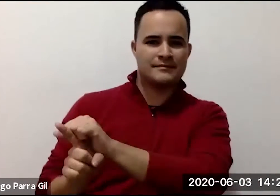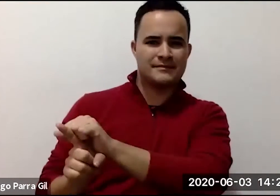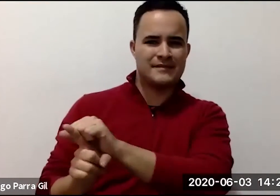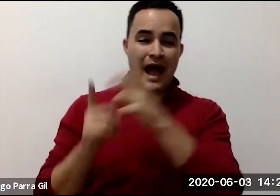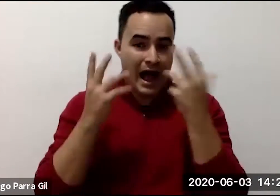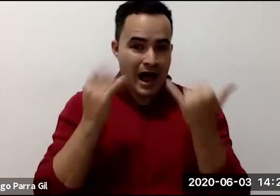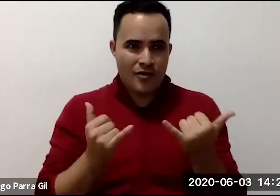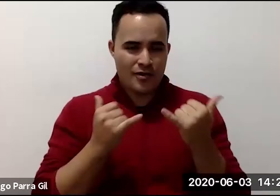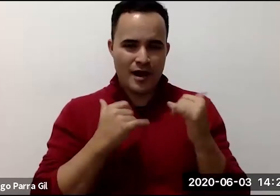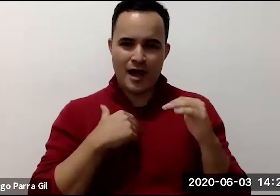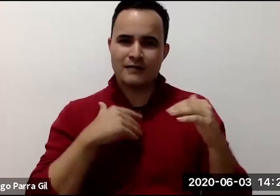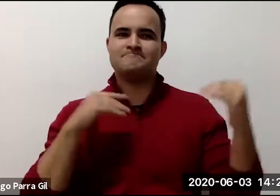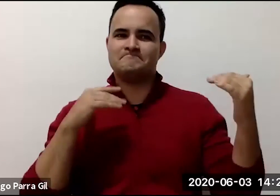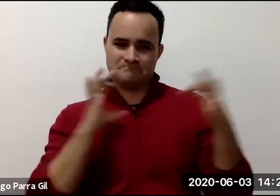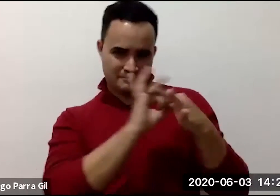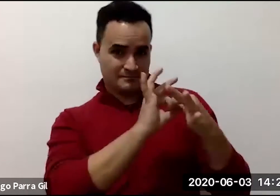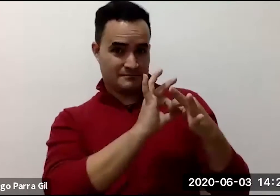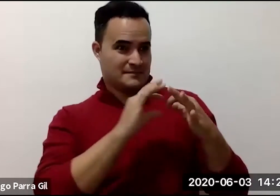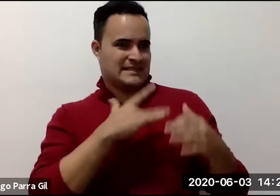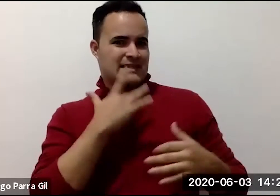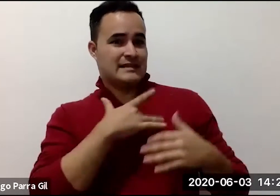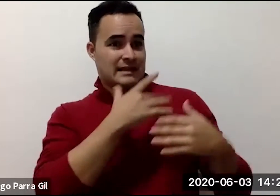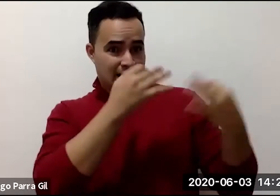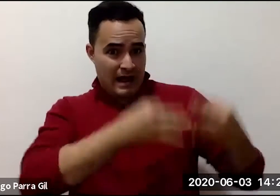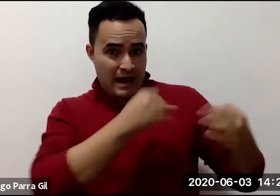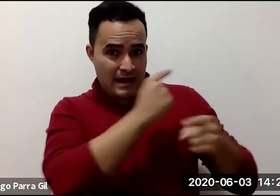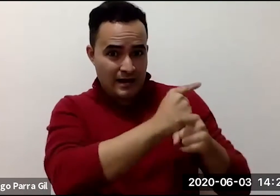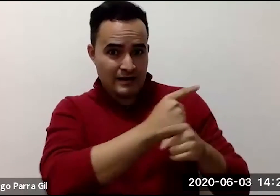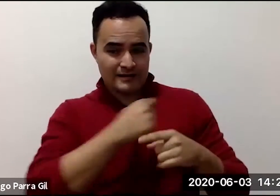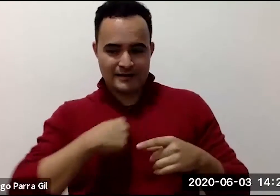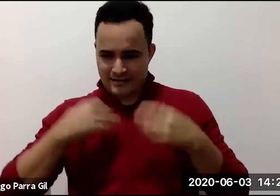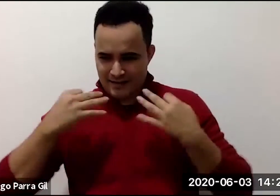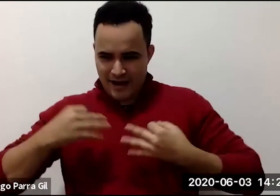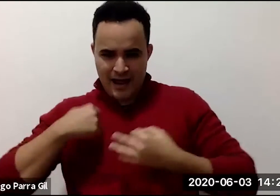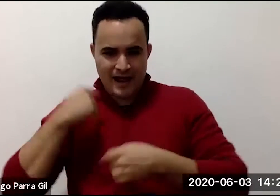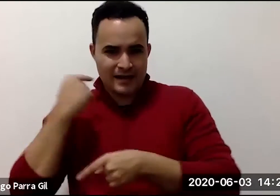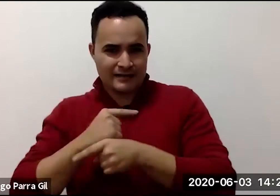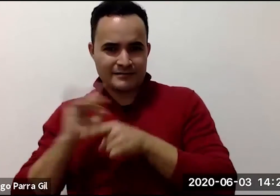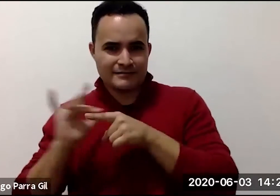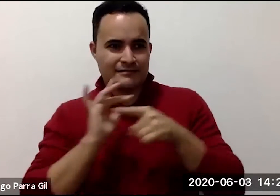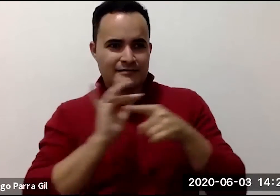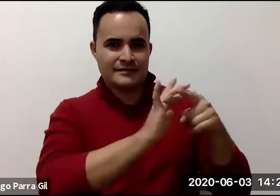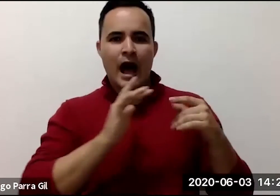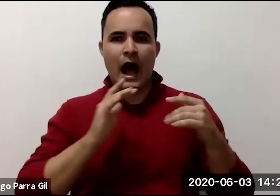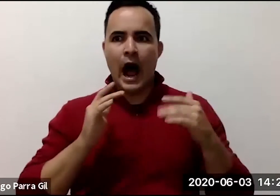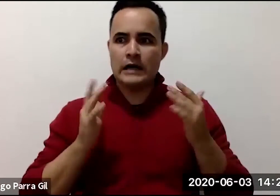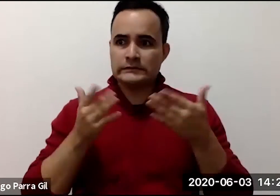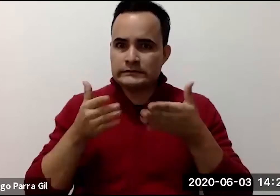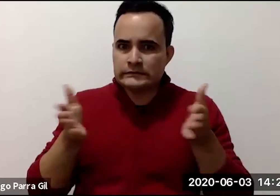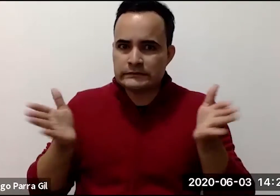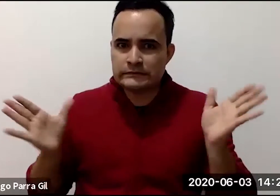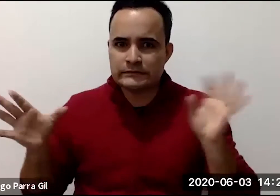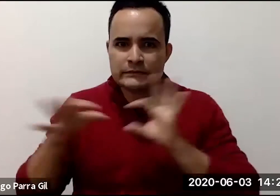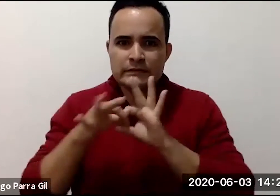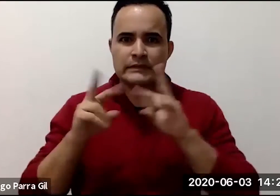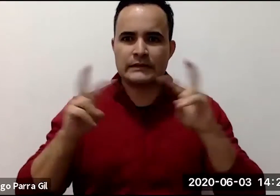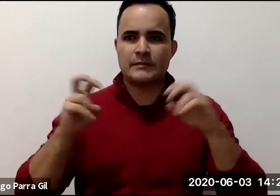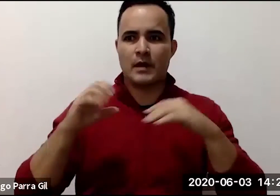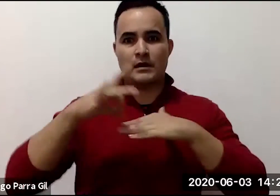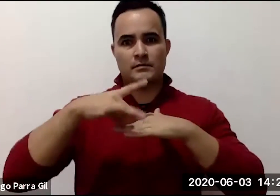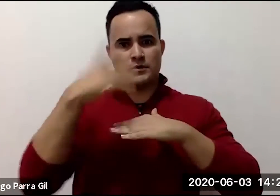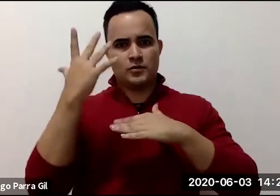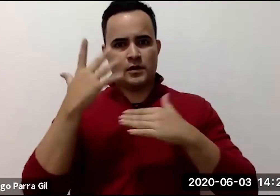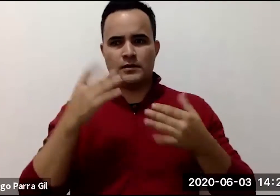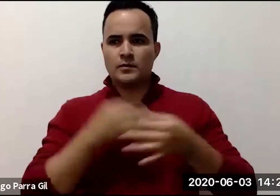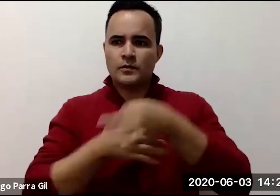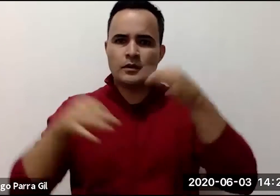muy compartida, pues ahora sí se habla, ¿no? De virtualidad, de transmisiones